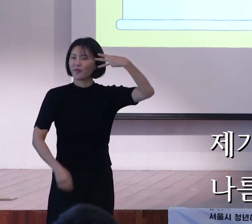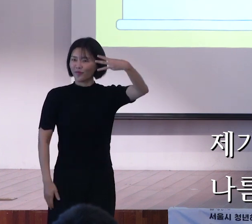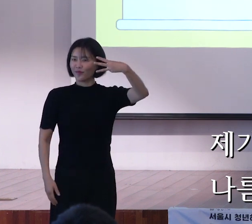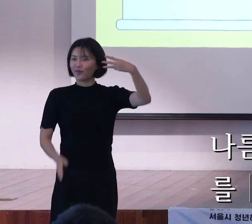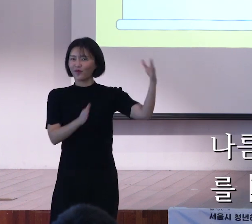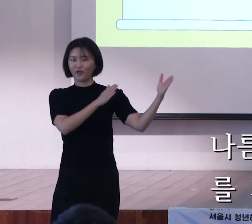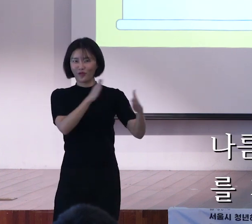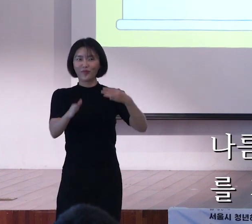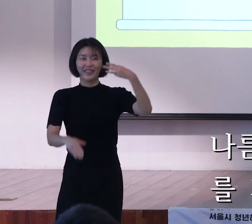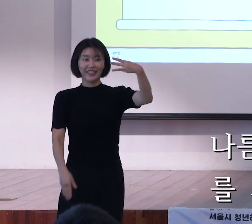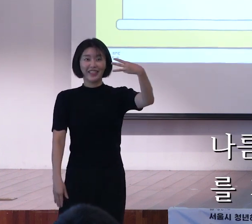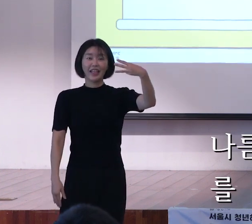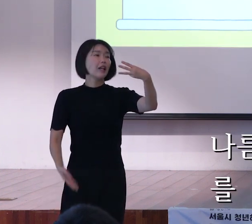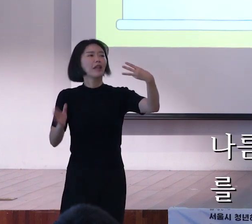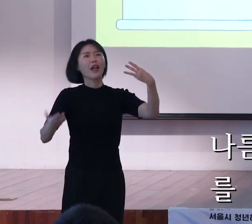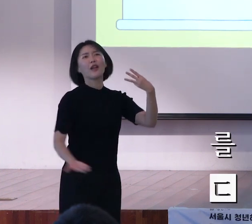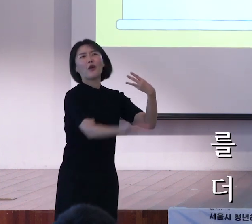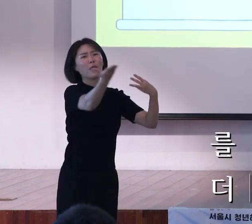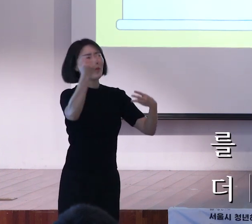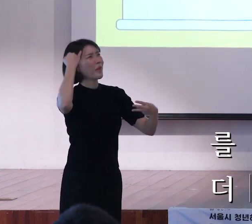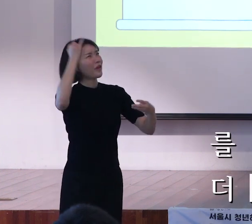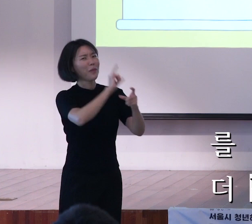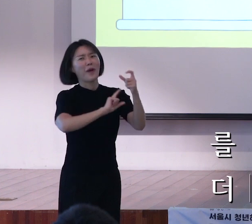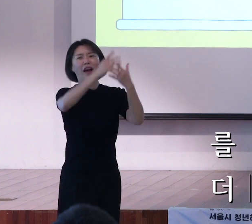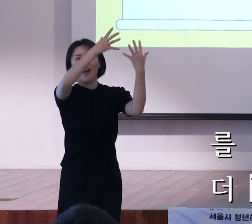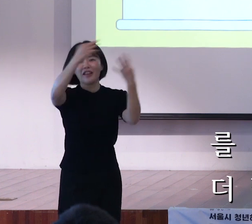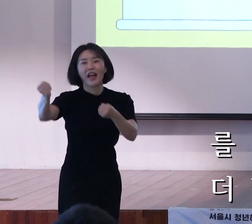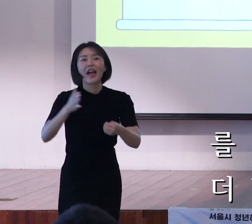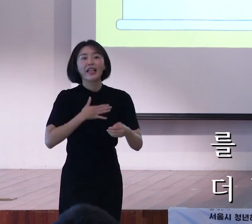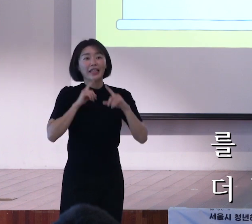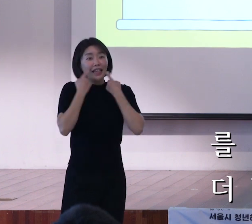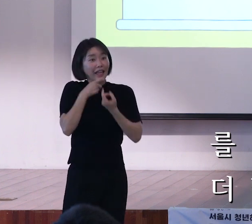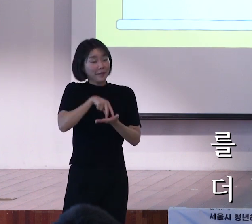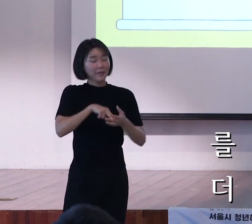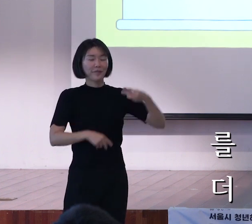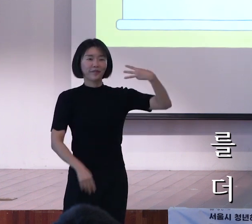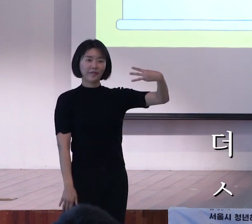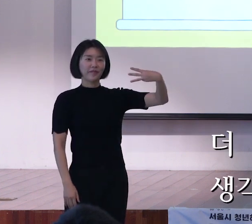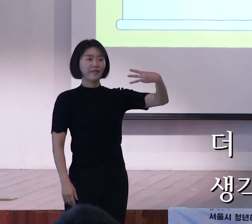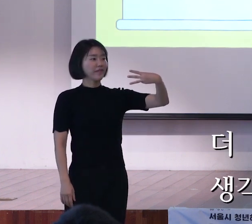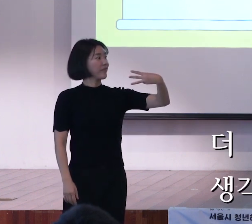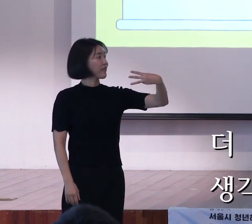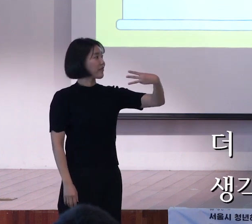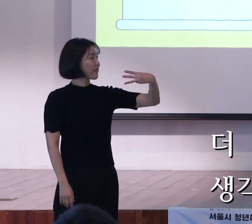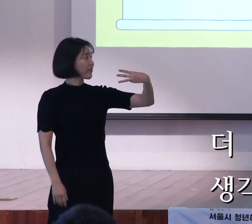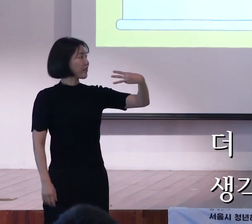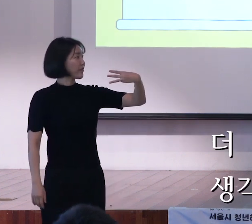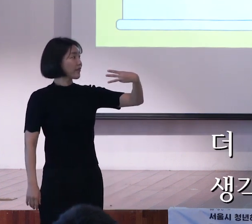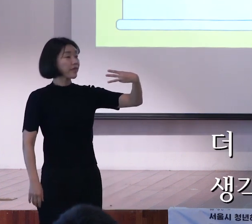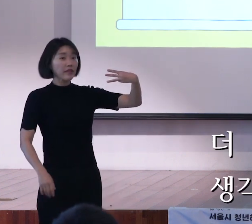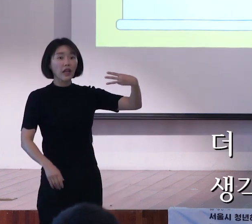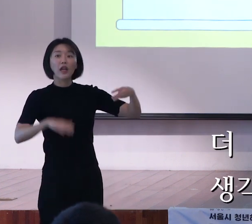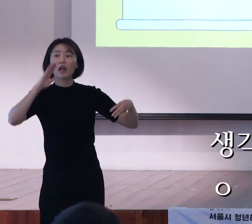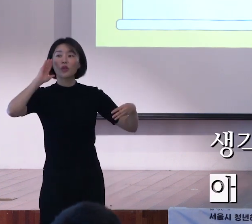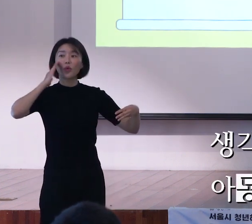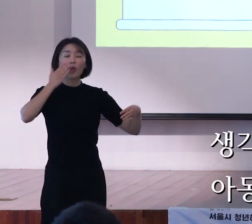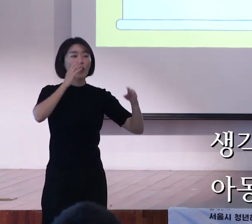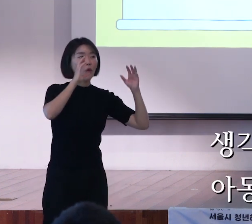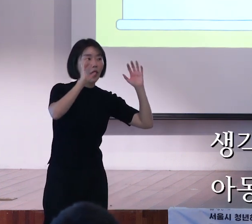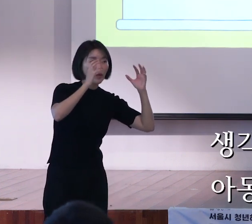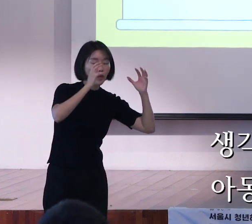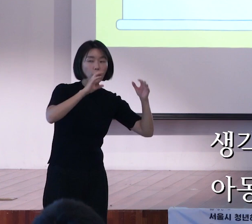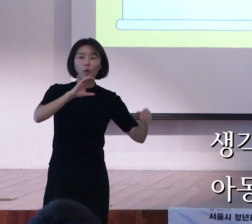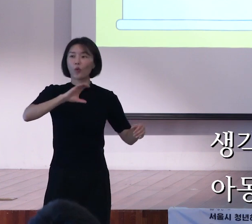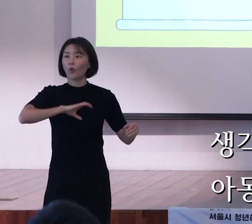이것 또한 더 많은 방안이 있을 거라고 저는 생각을 하고요. 여기서 농아동, 포다와 수어로